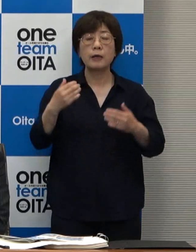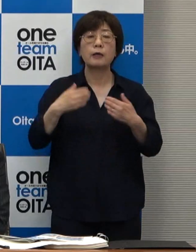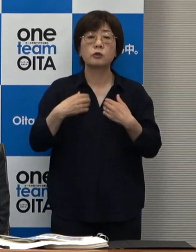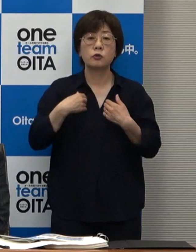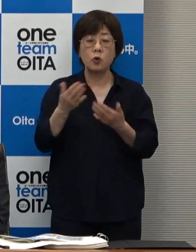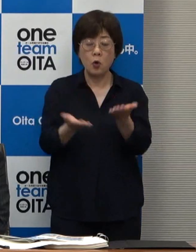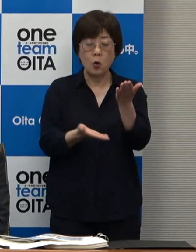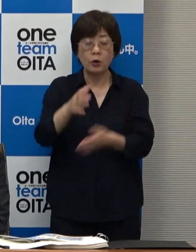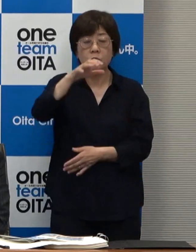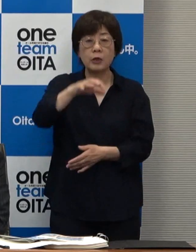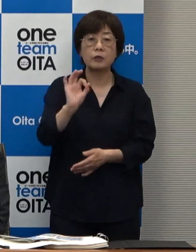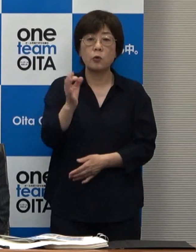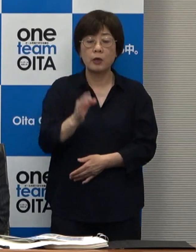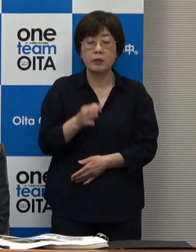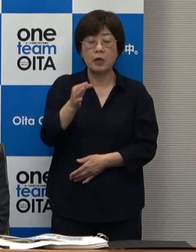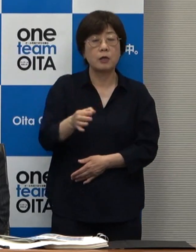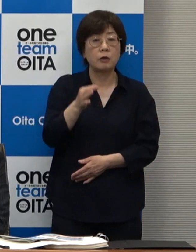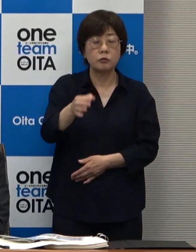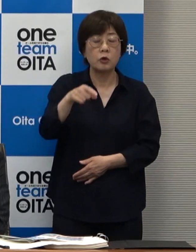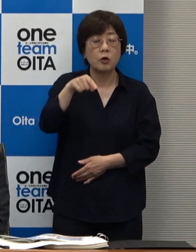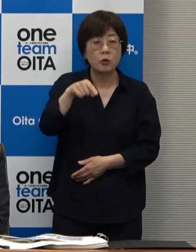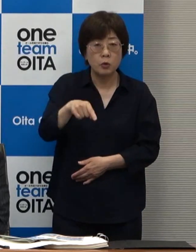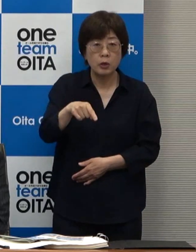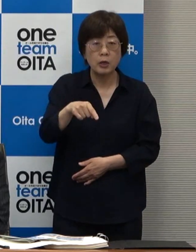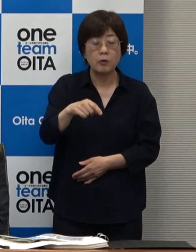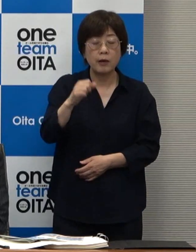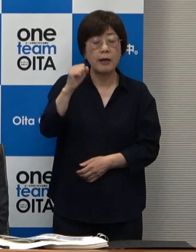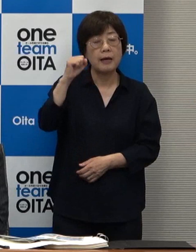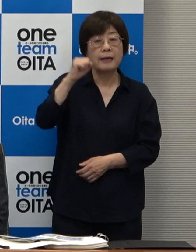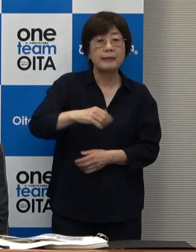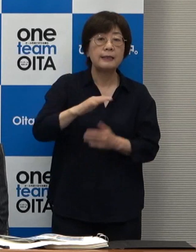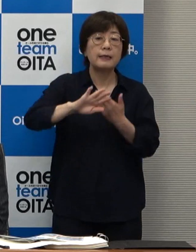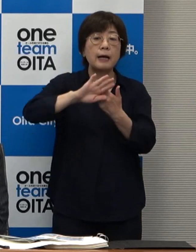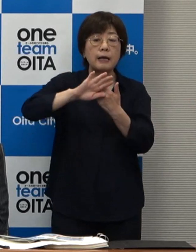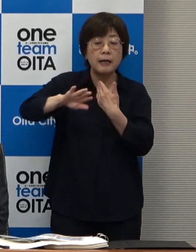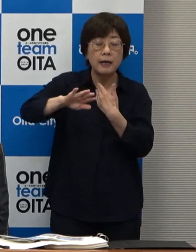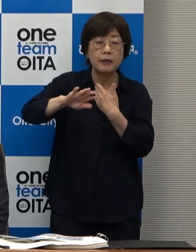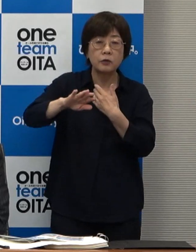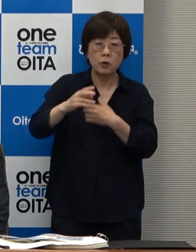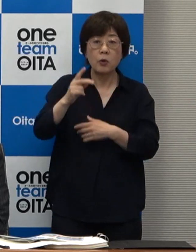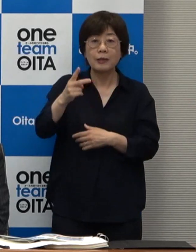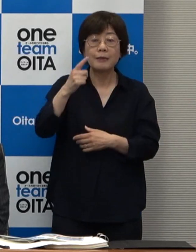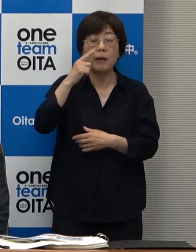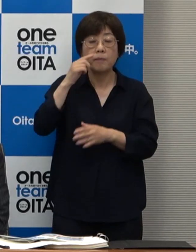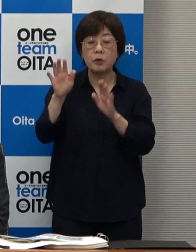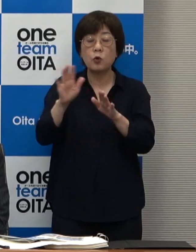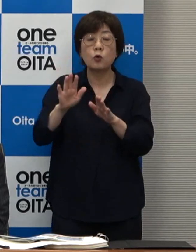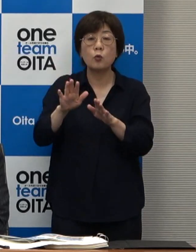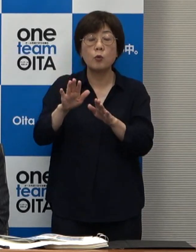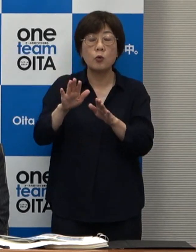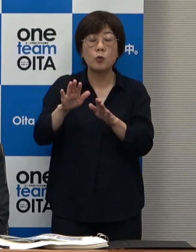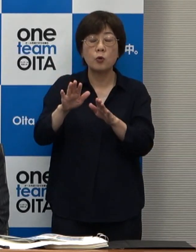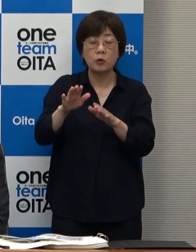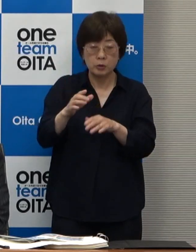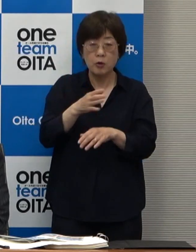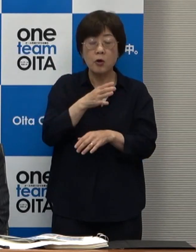これは大分市だけだったと思いますが、認可外保育施設の第2子以降の0、1、2